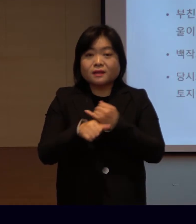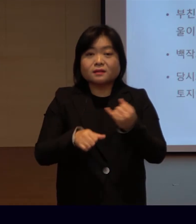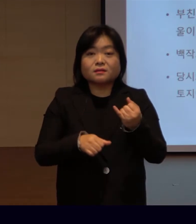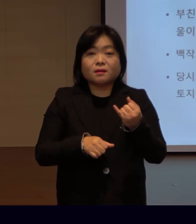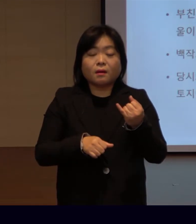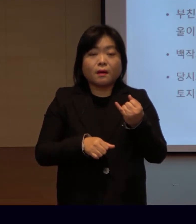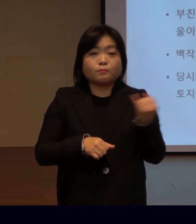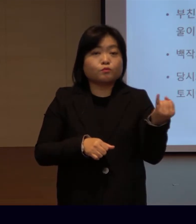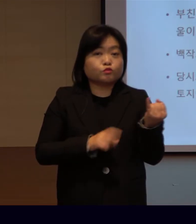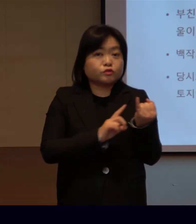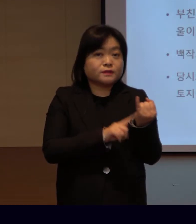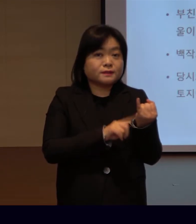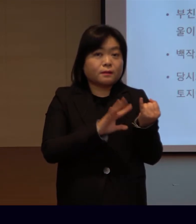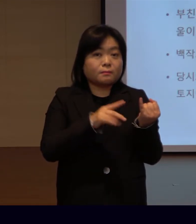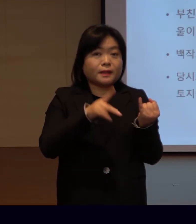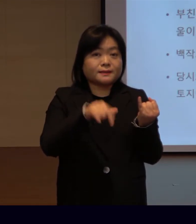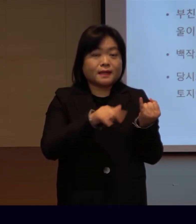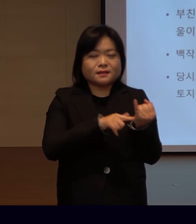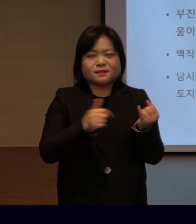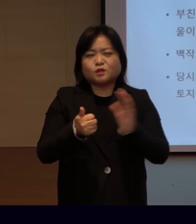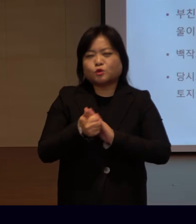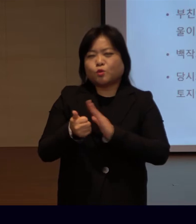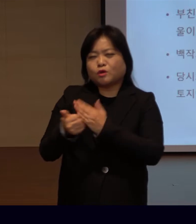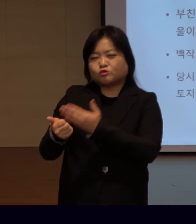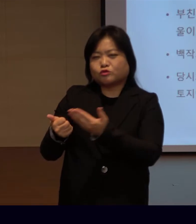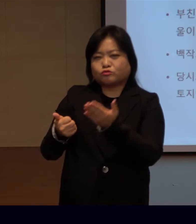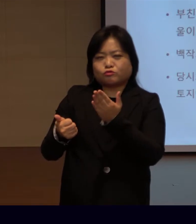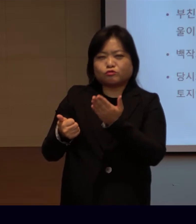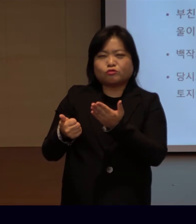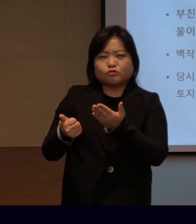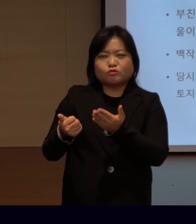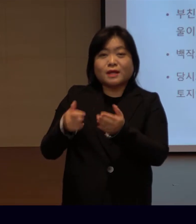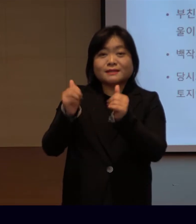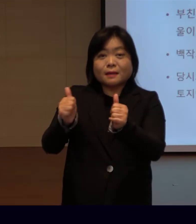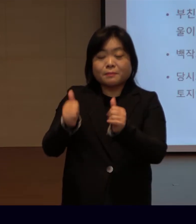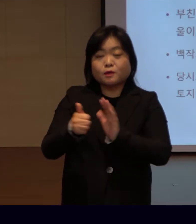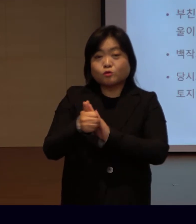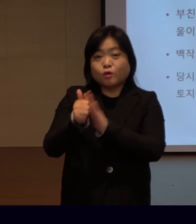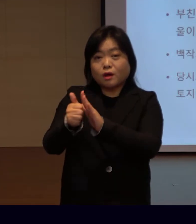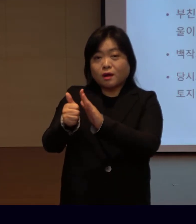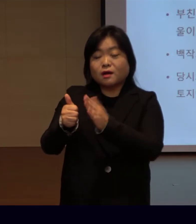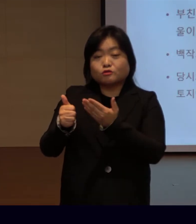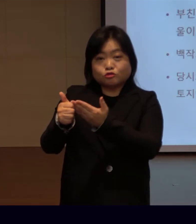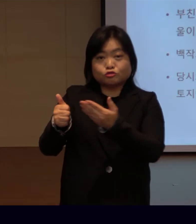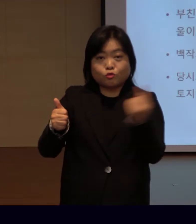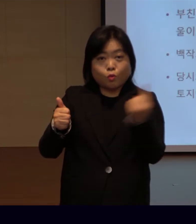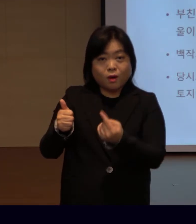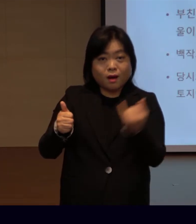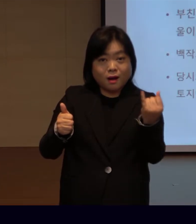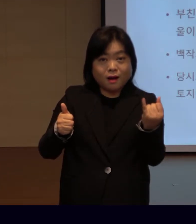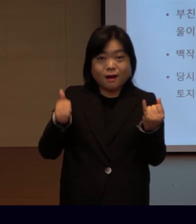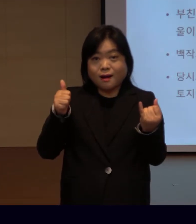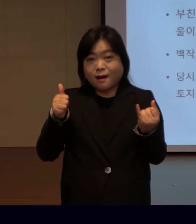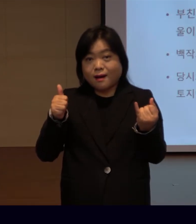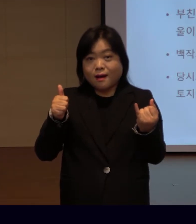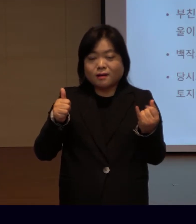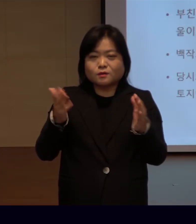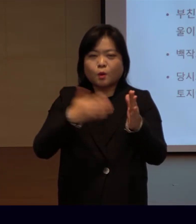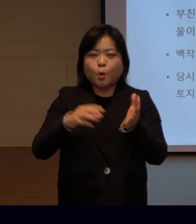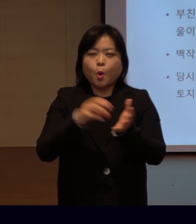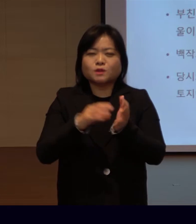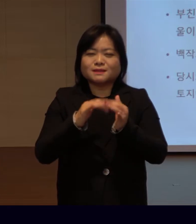백작 부인이 이제 도와주러 왔어요. 그 재판을 도와주러 왔는데 그래도 얘 고모하고